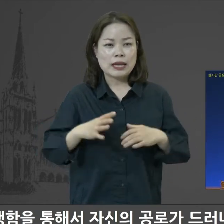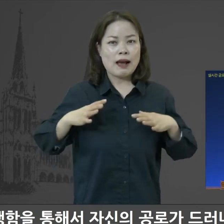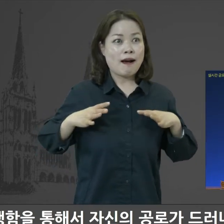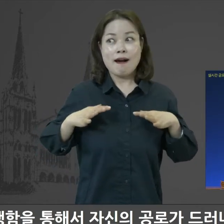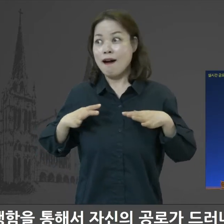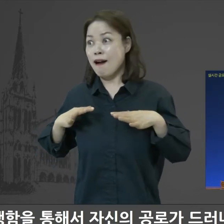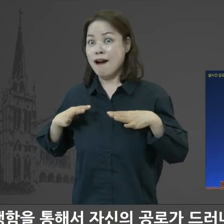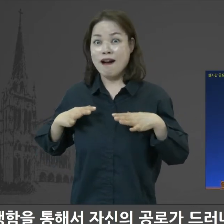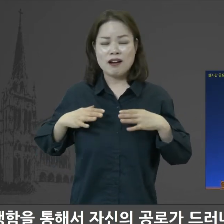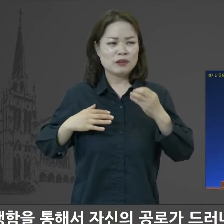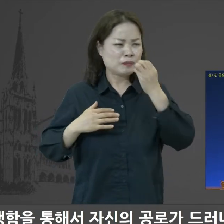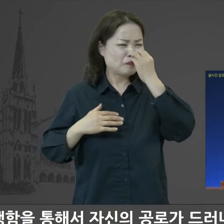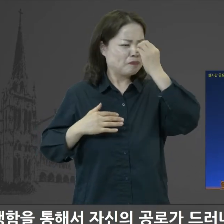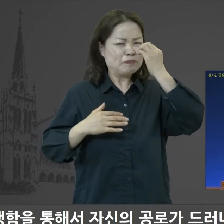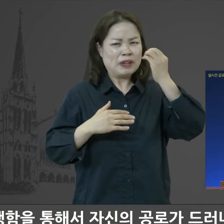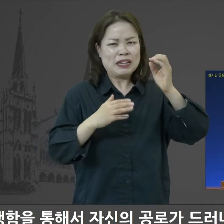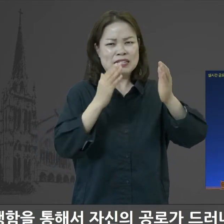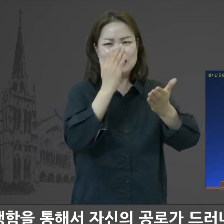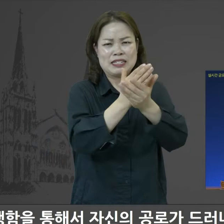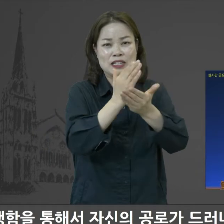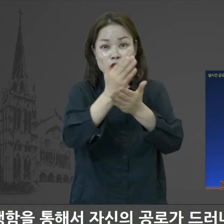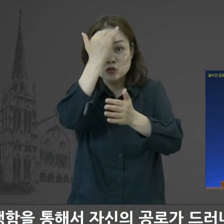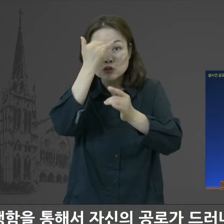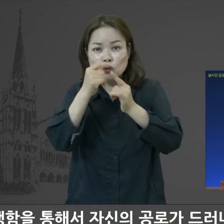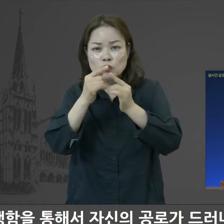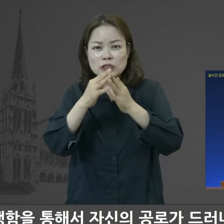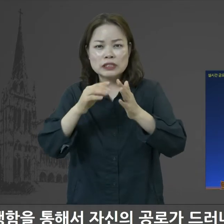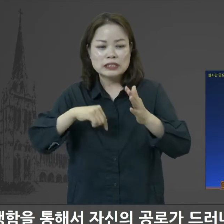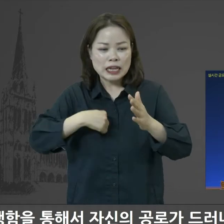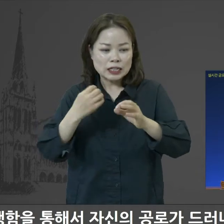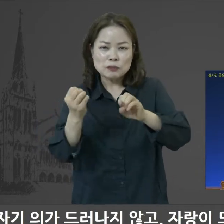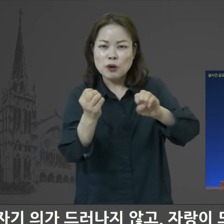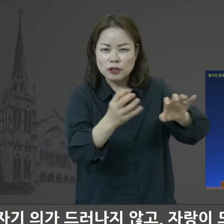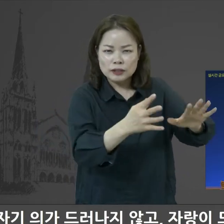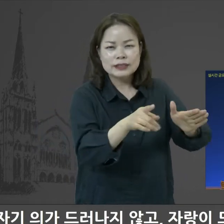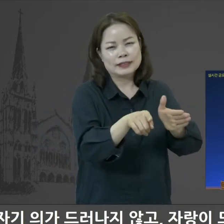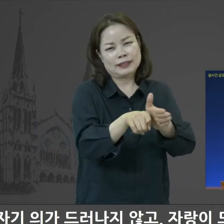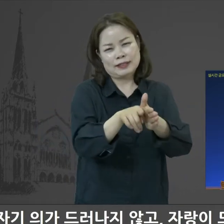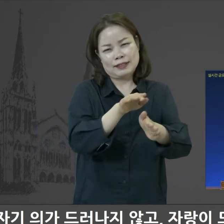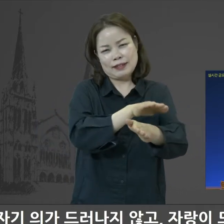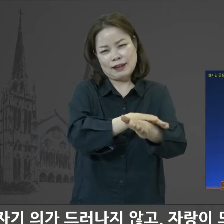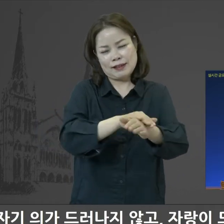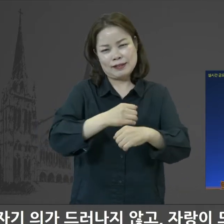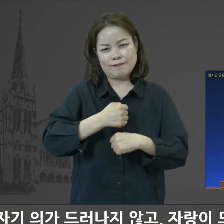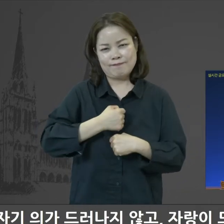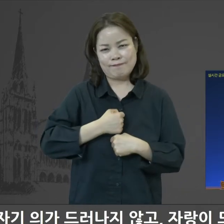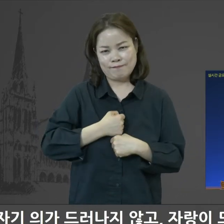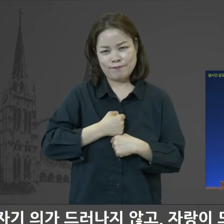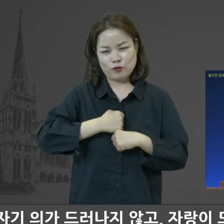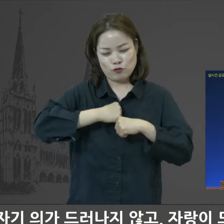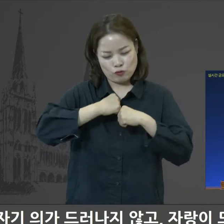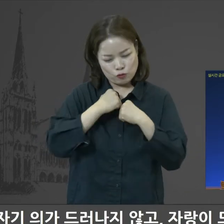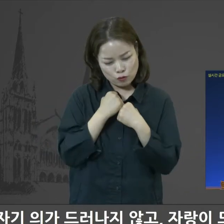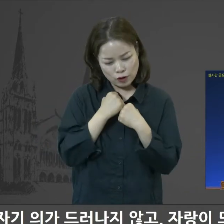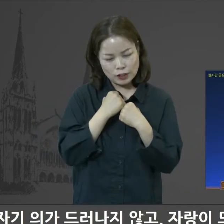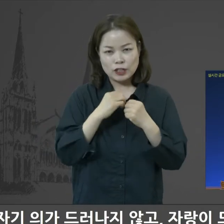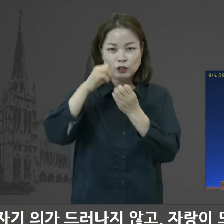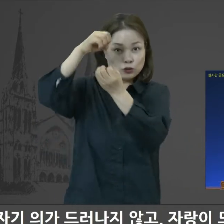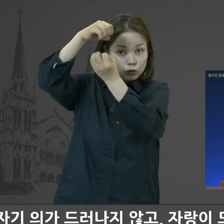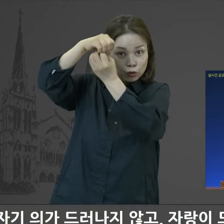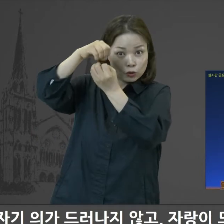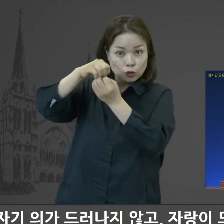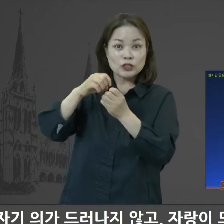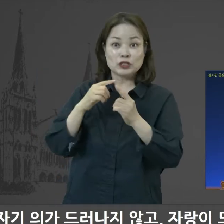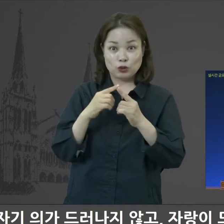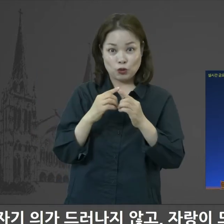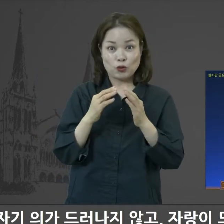자랑이 드러나지 않도록, 특별히 우리 충영교회는 자기 부인의 이런 신앙을 잘 지켜온 아주 중요한 전통 가운데